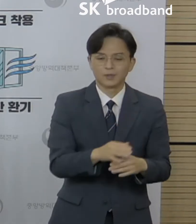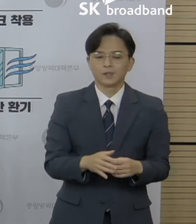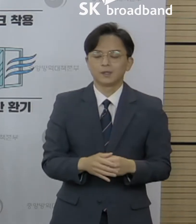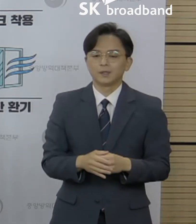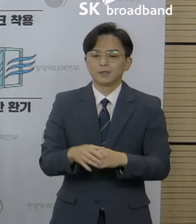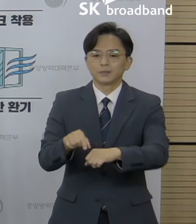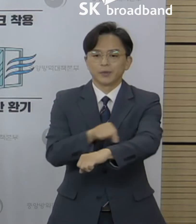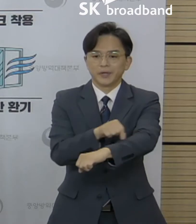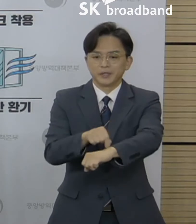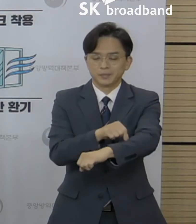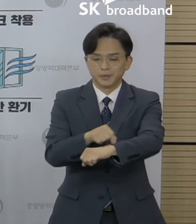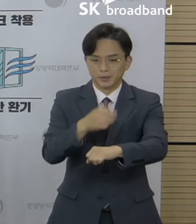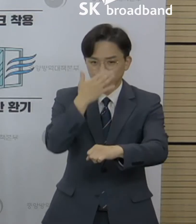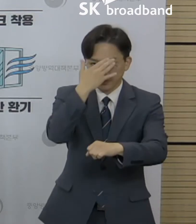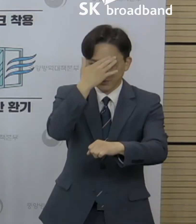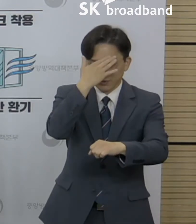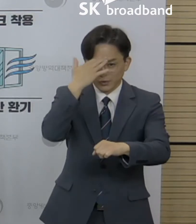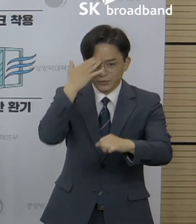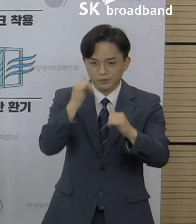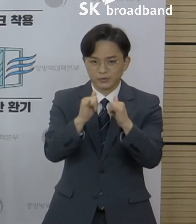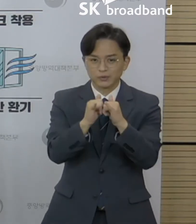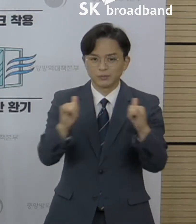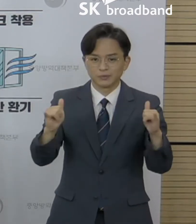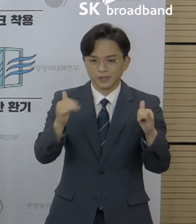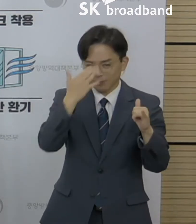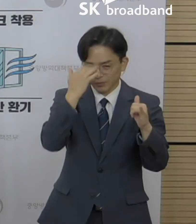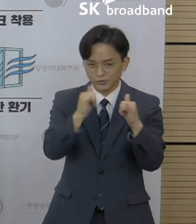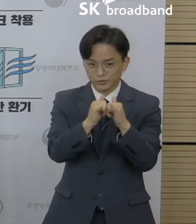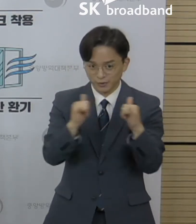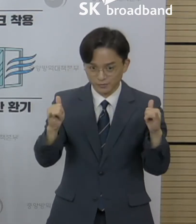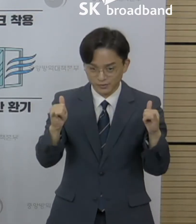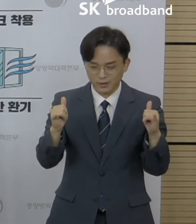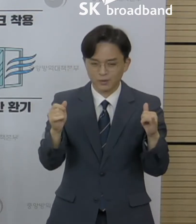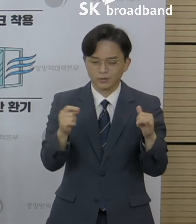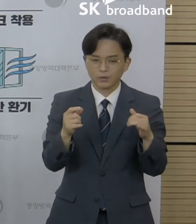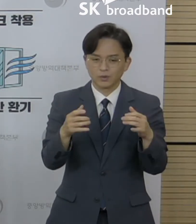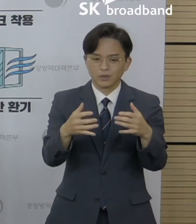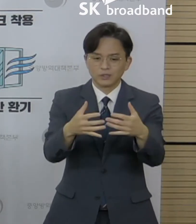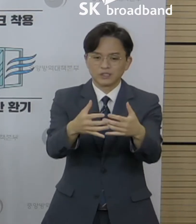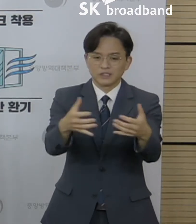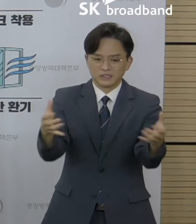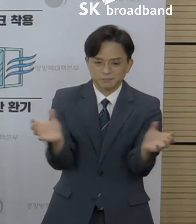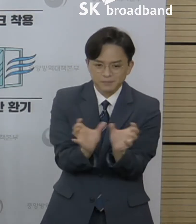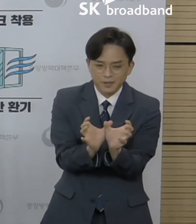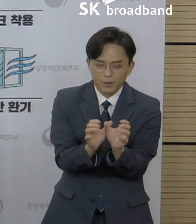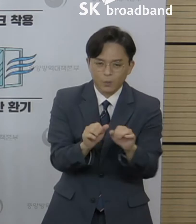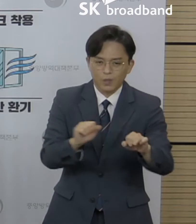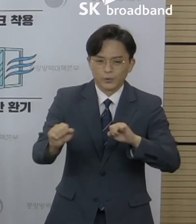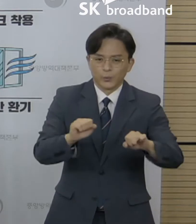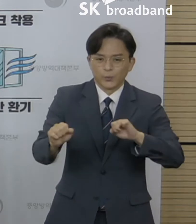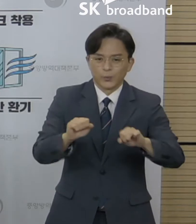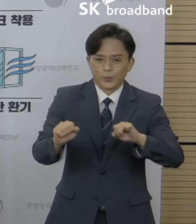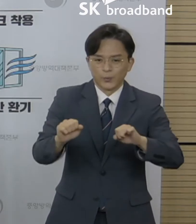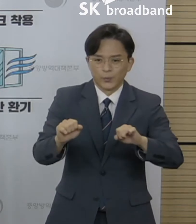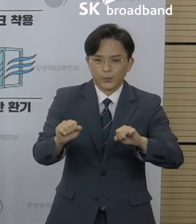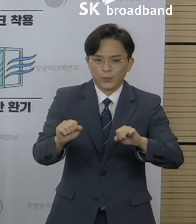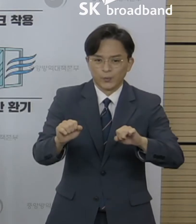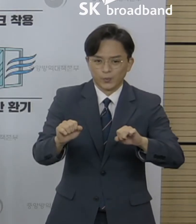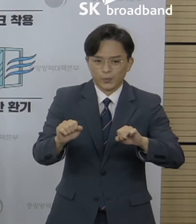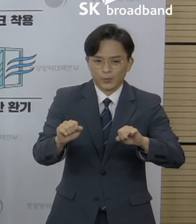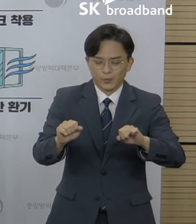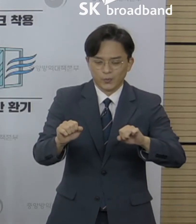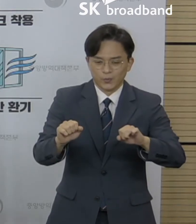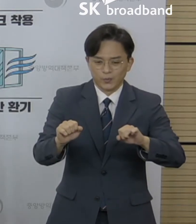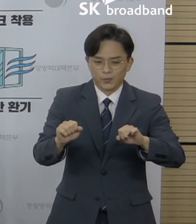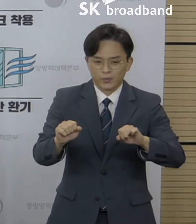유행을 다시금 폭발적으로 증가시킬 가능성이 있는 코어 그룹, 즉 중심 집단 또는 그러한